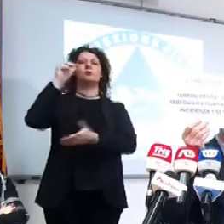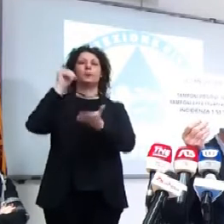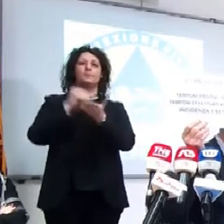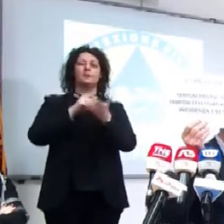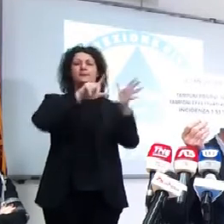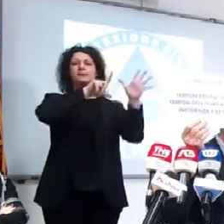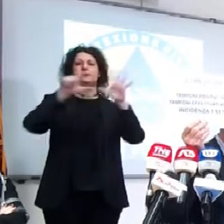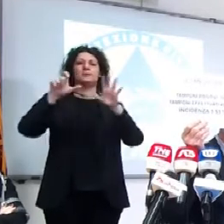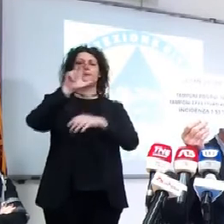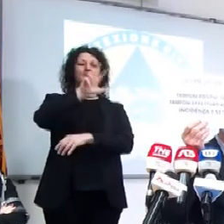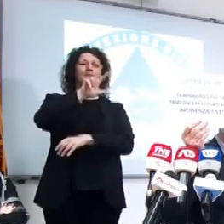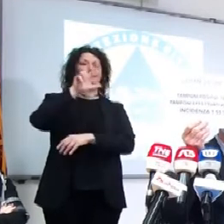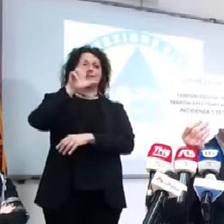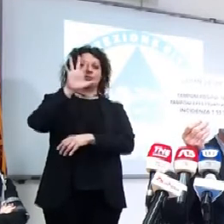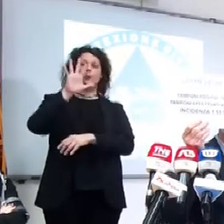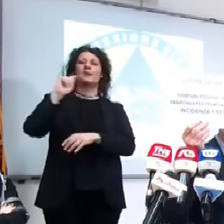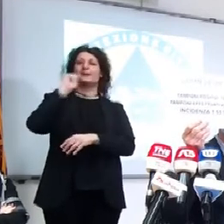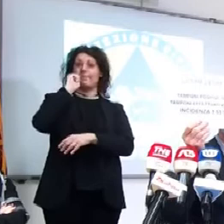317.979, quello delle vittime a